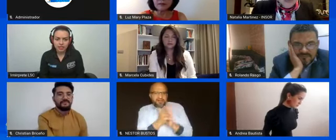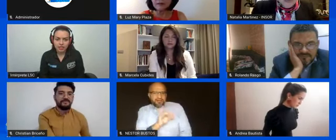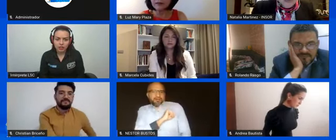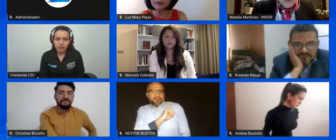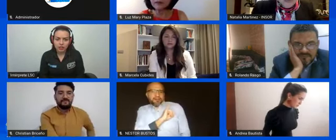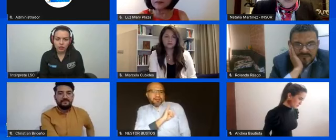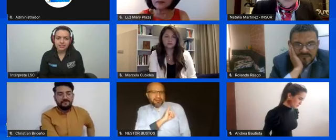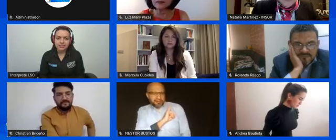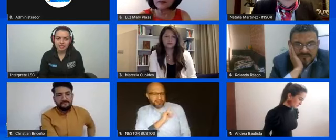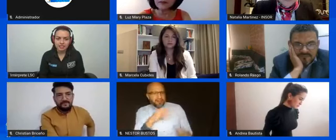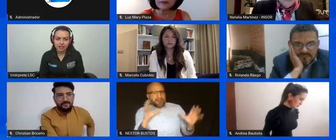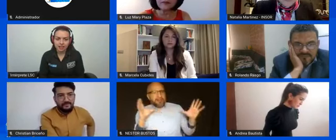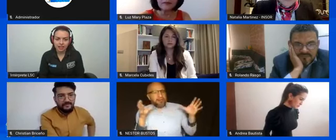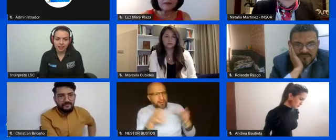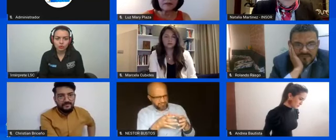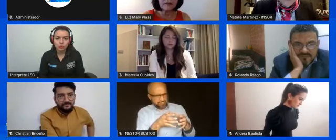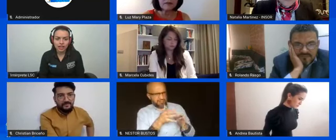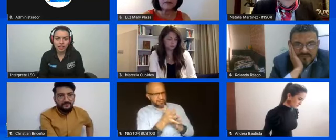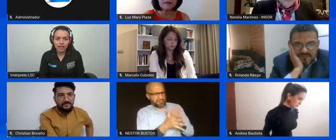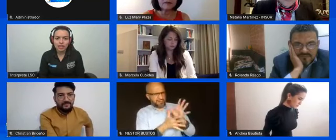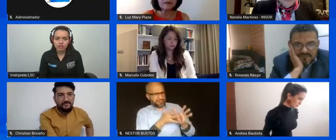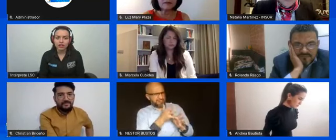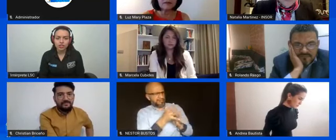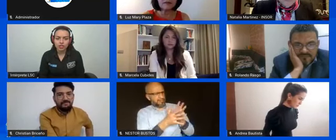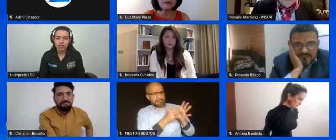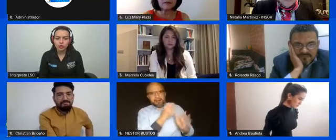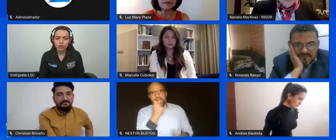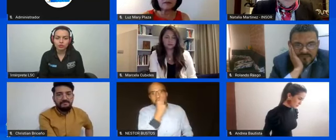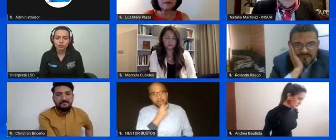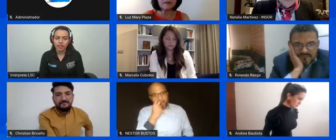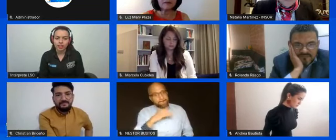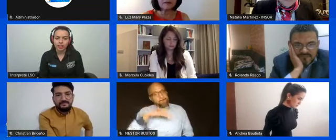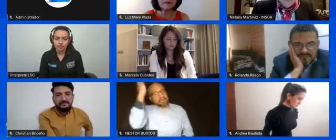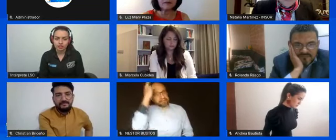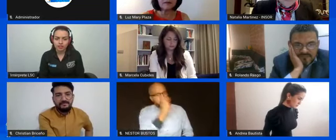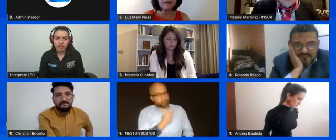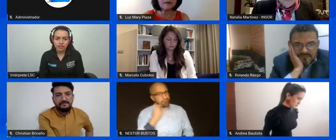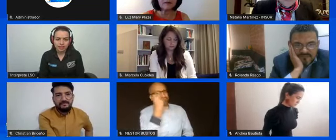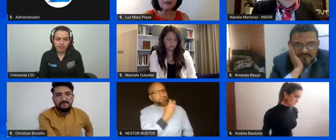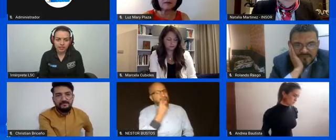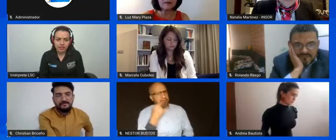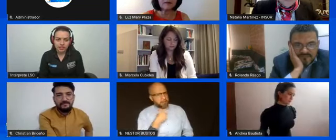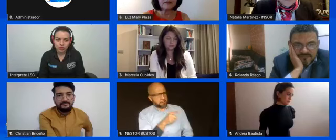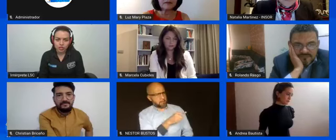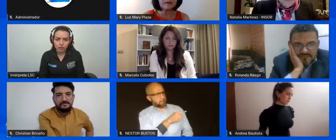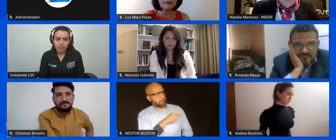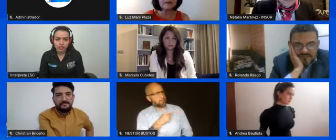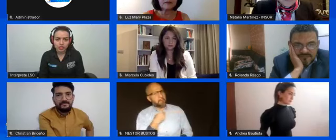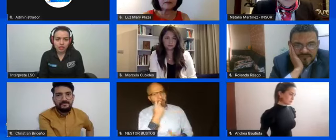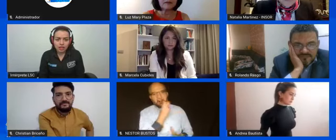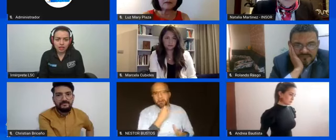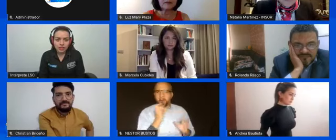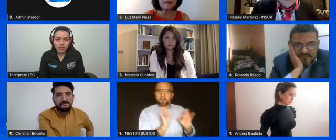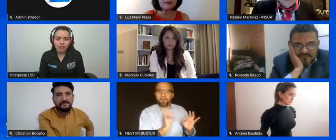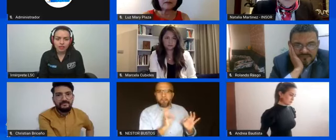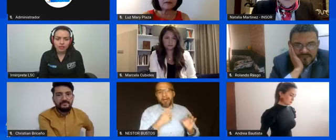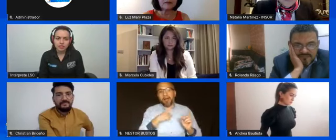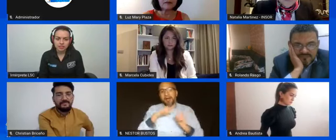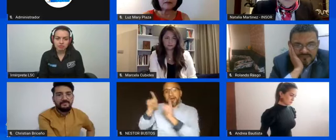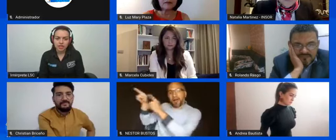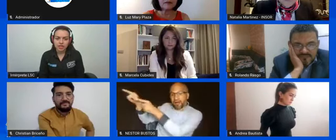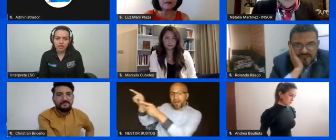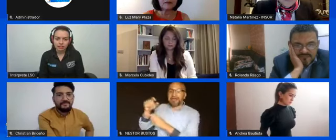En la Boyacá con 26, cerca a este lugar, había un lugar, un instituto donde pues recibían a